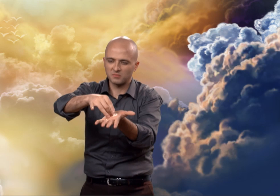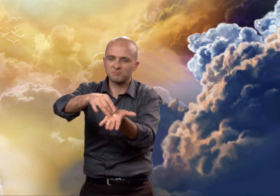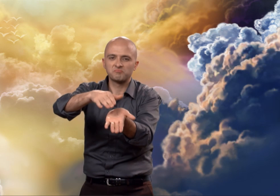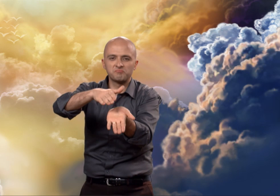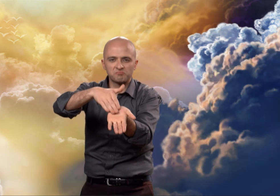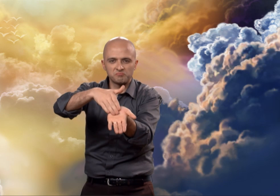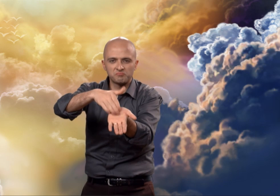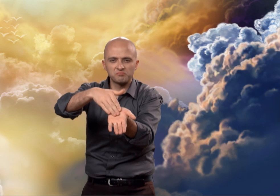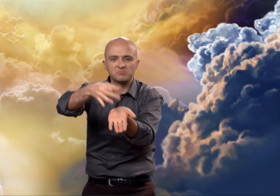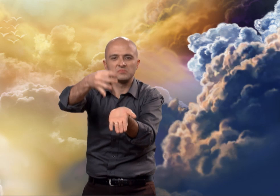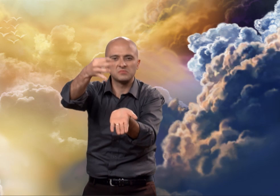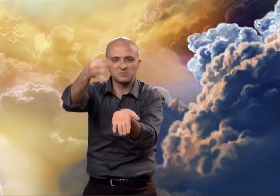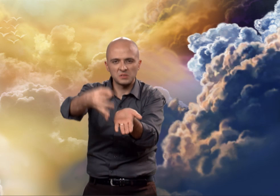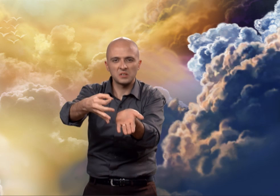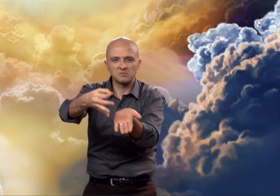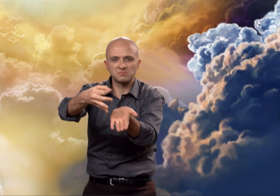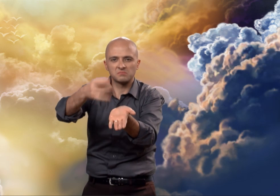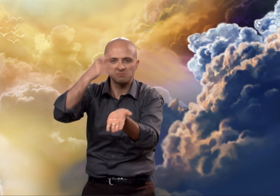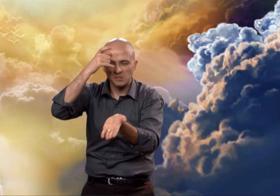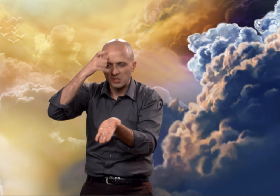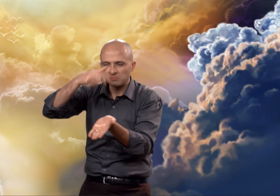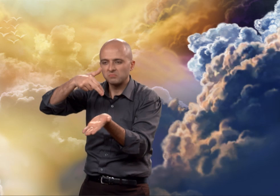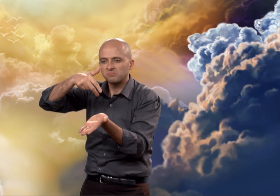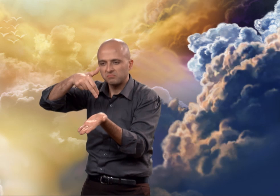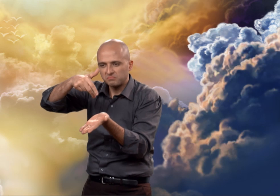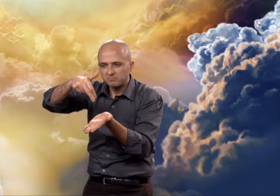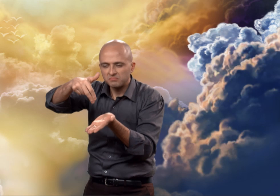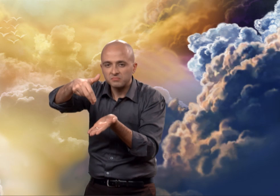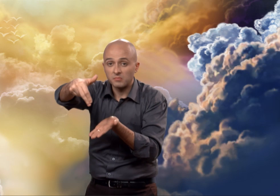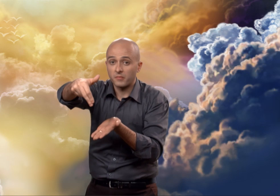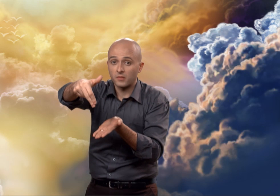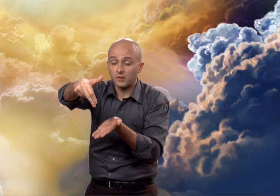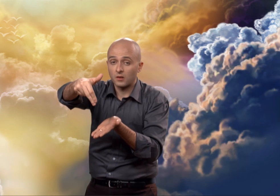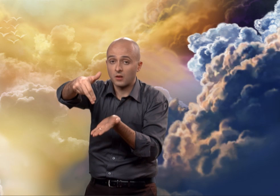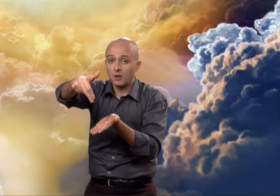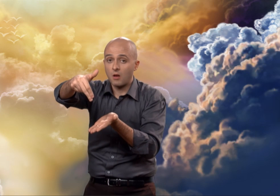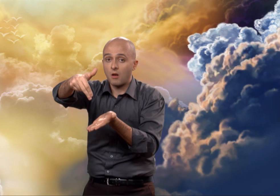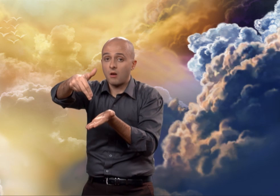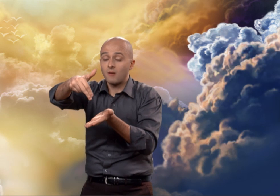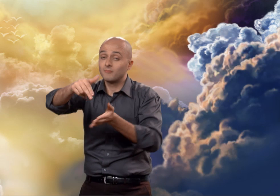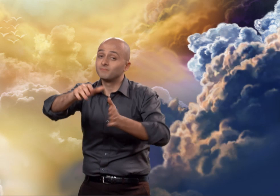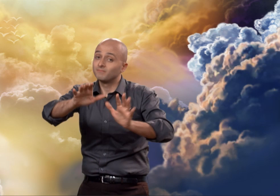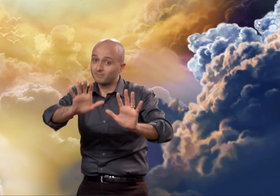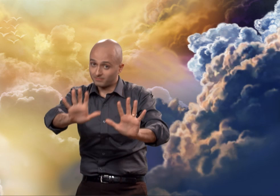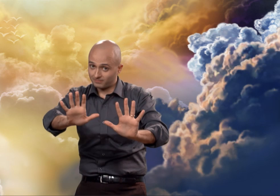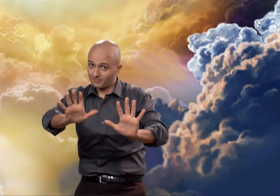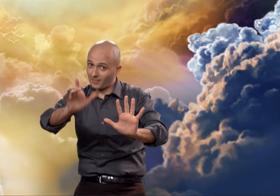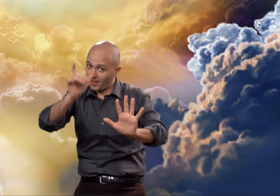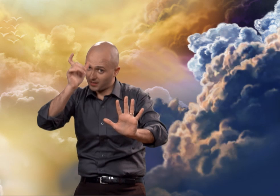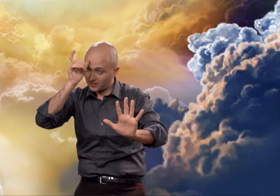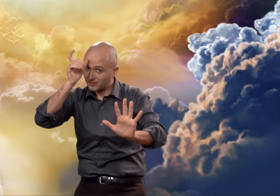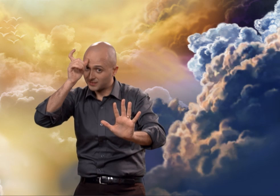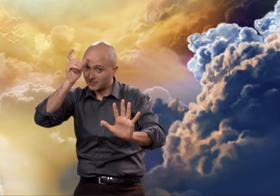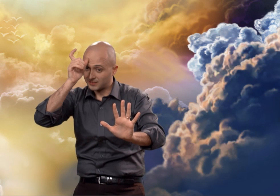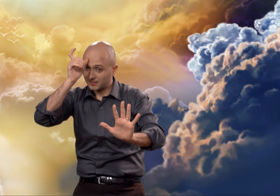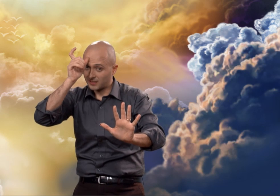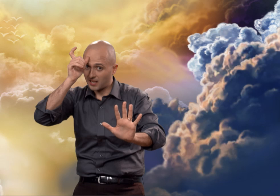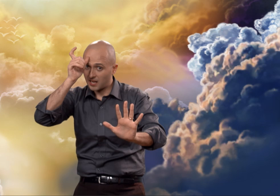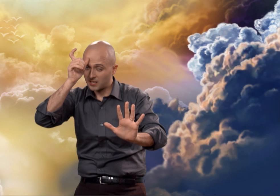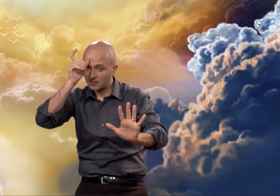que buscam ganchos em que pendurar suas dúvidas, os encontrarão. E aqueles que se recusam a obedecer até que toda